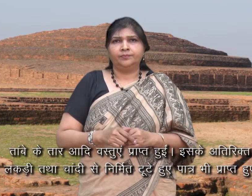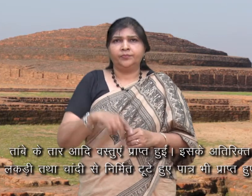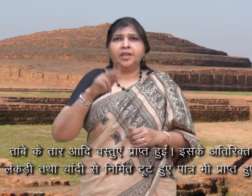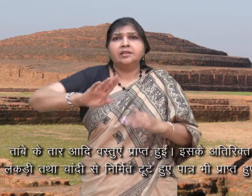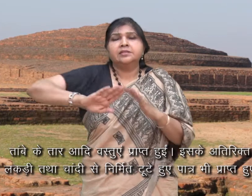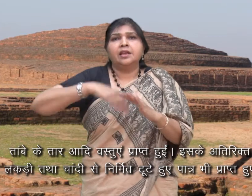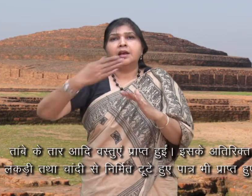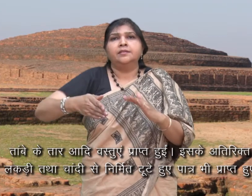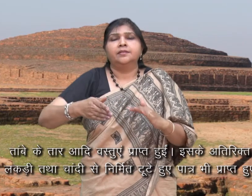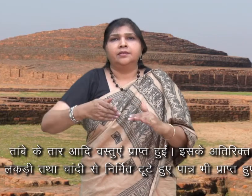इसके अतिरिक्त लकड़ी